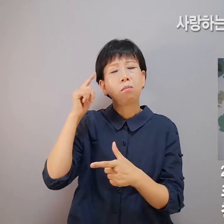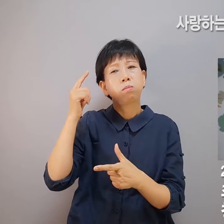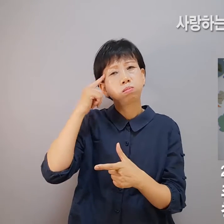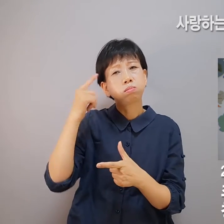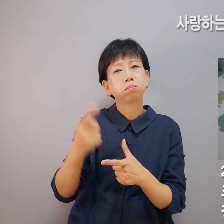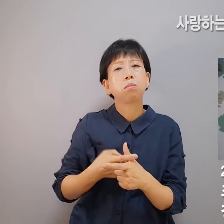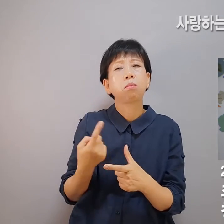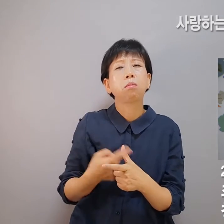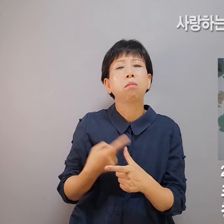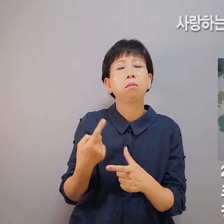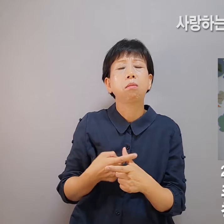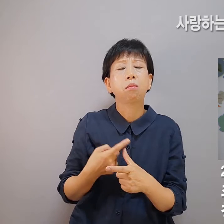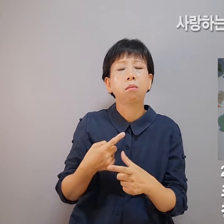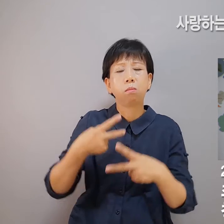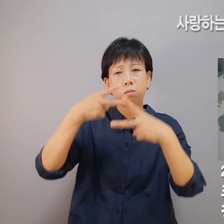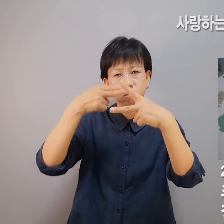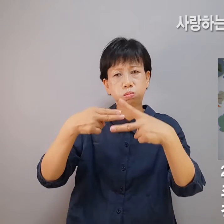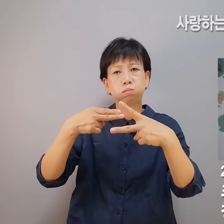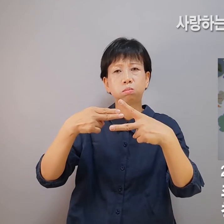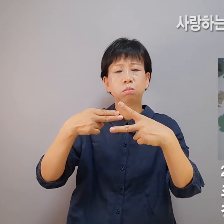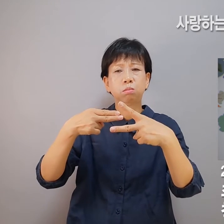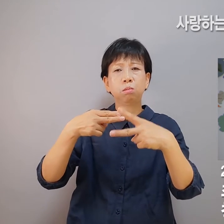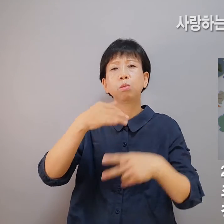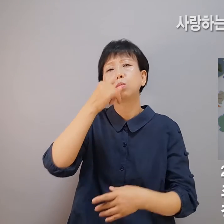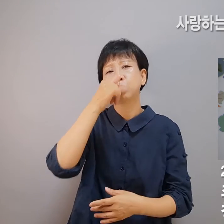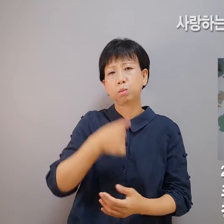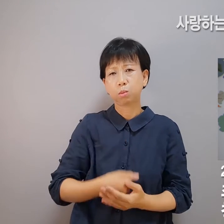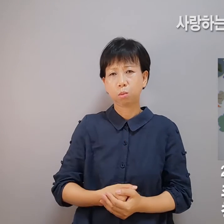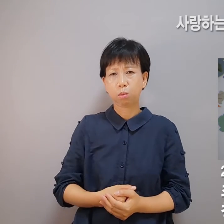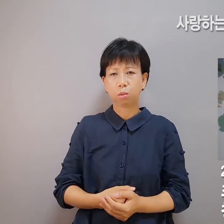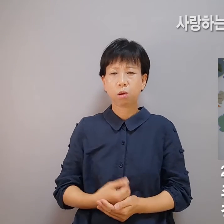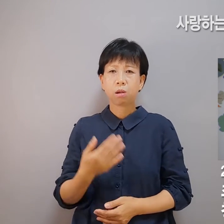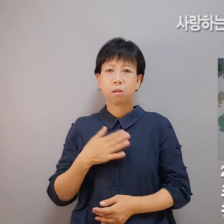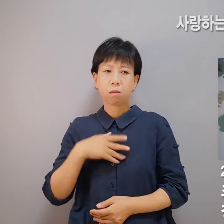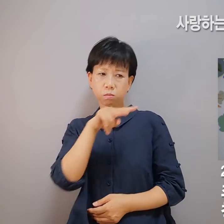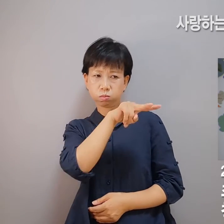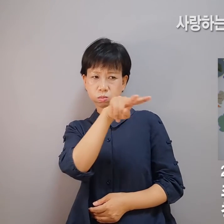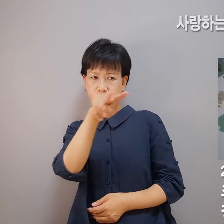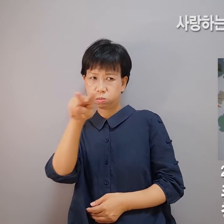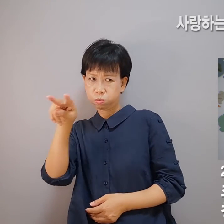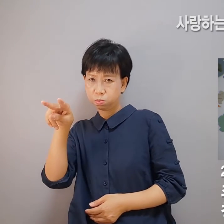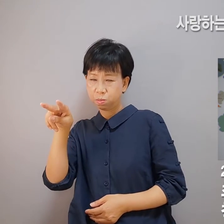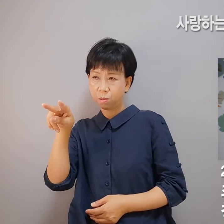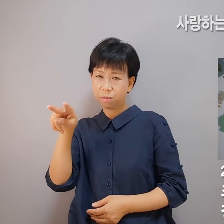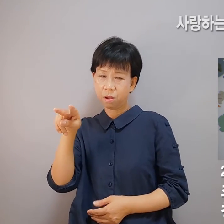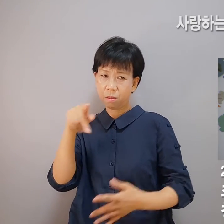분, 제가 여기서 보면 알아요. 네.